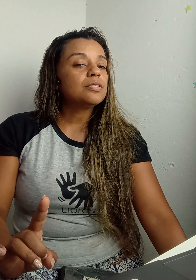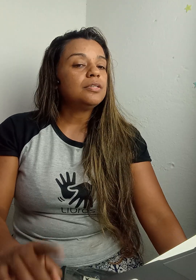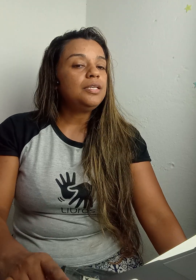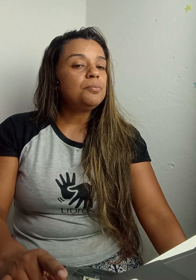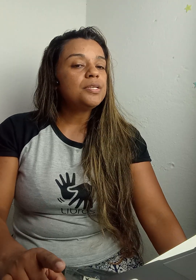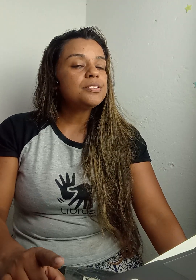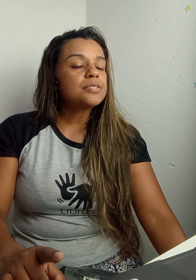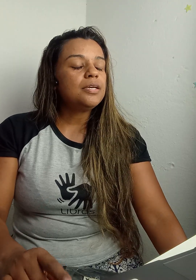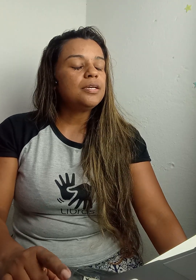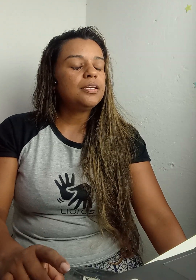Libras,